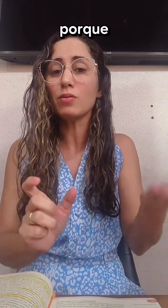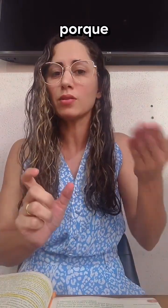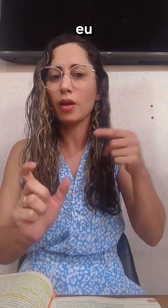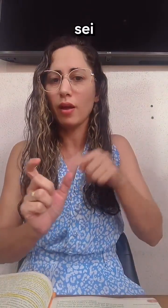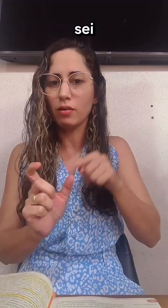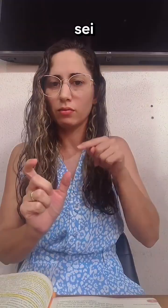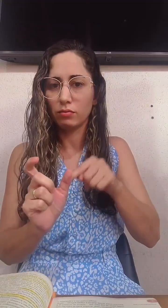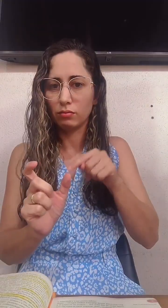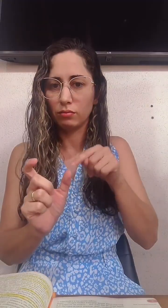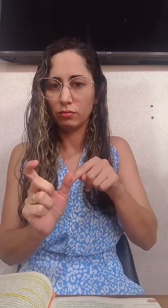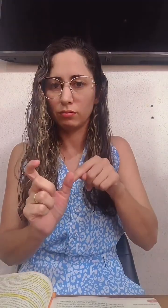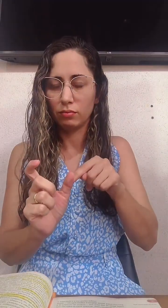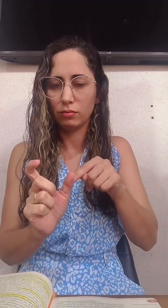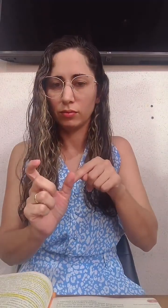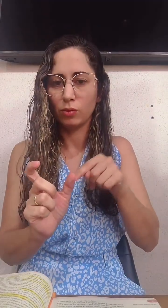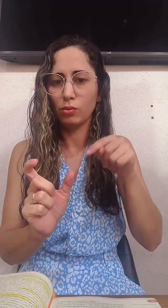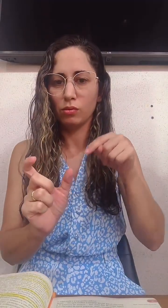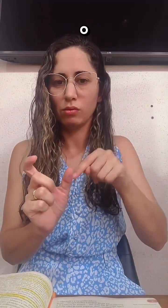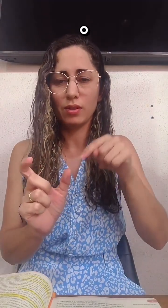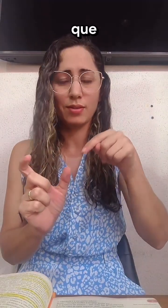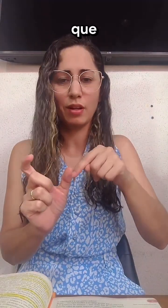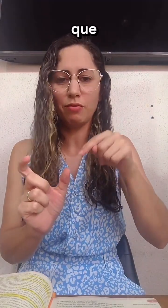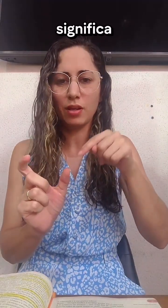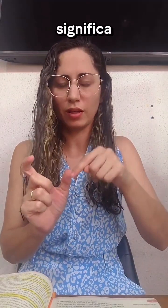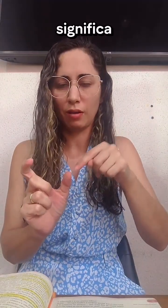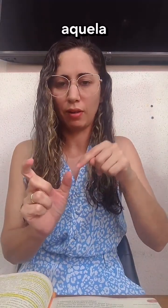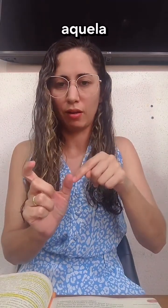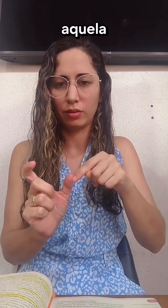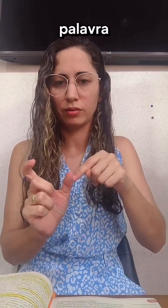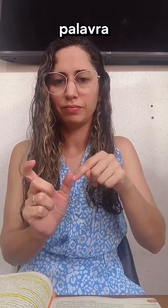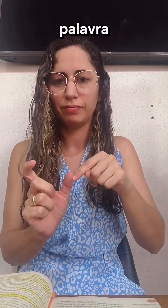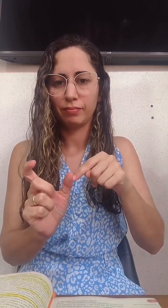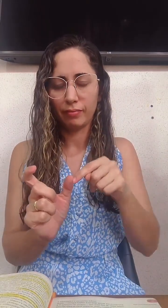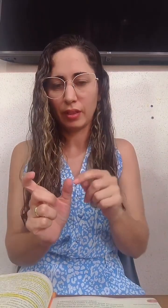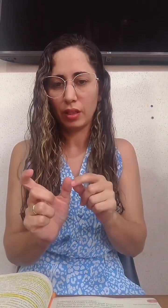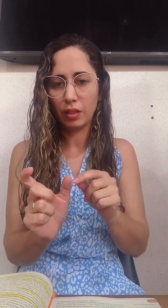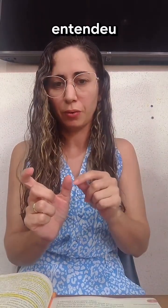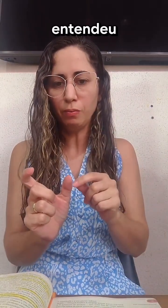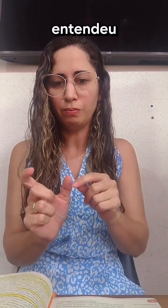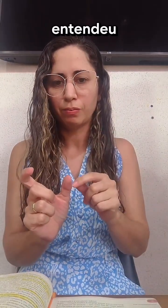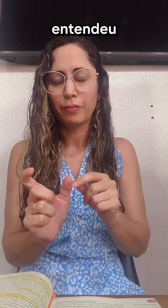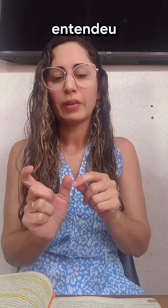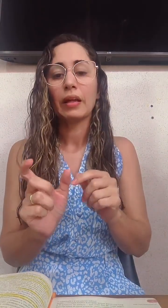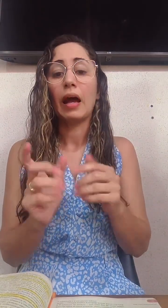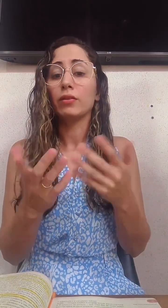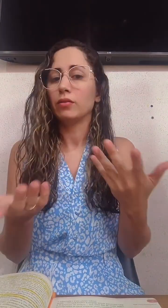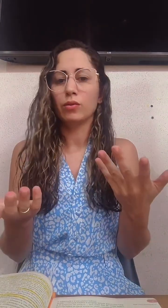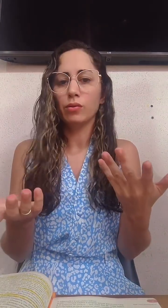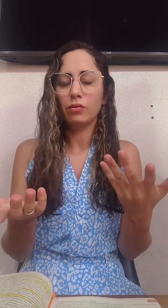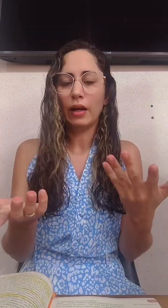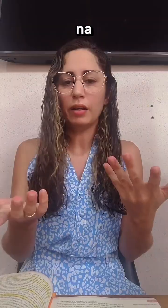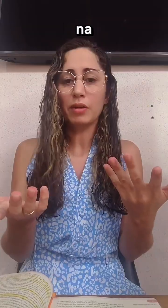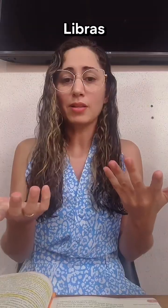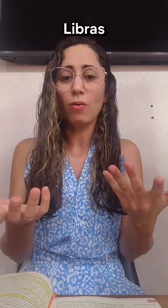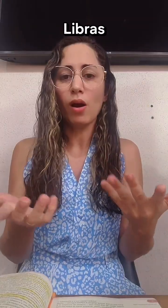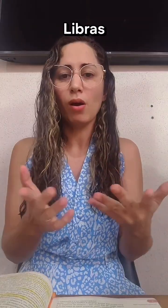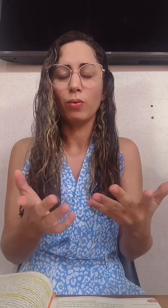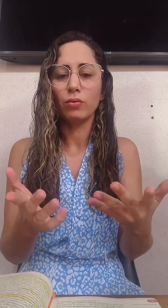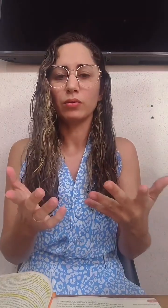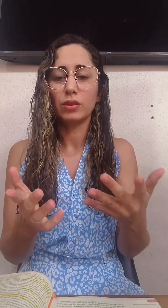eu sei o que significa aquela palavra. Entendeu? Na Libras é igual.